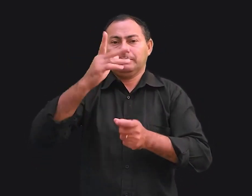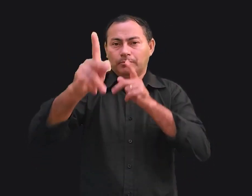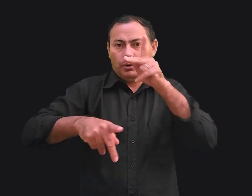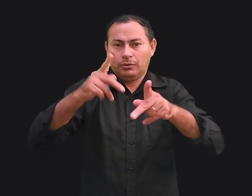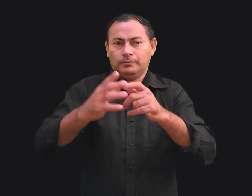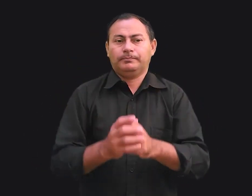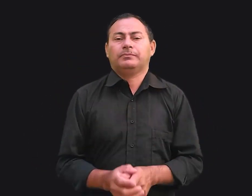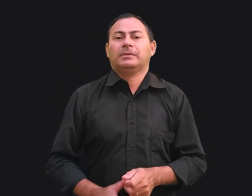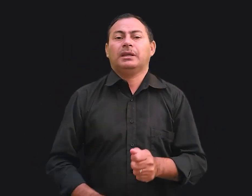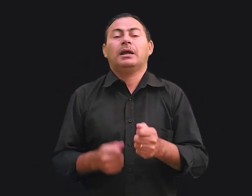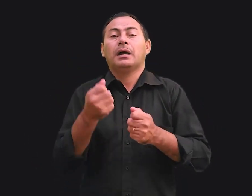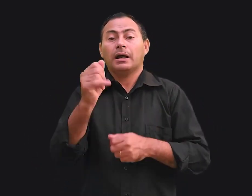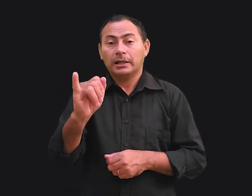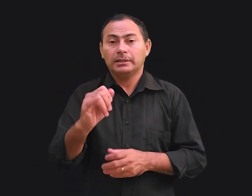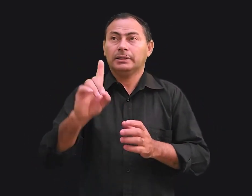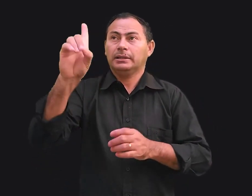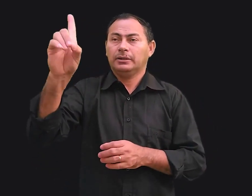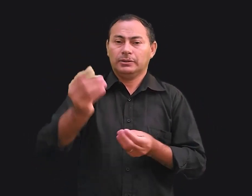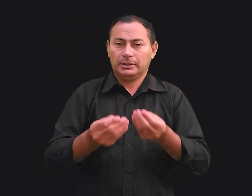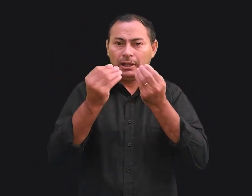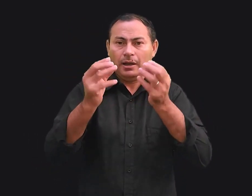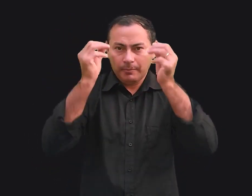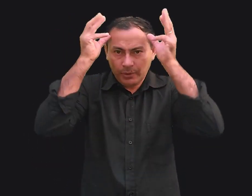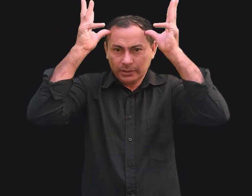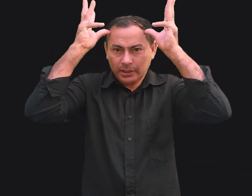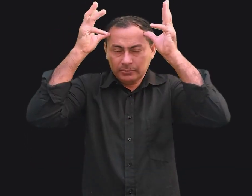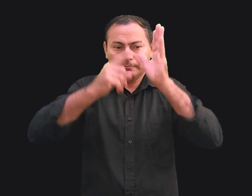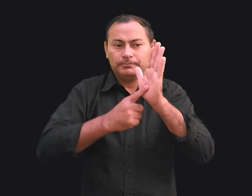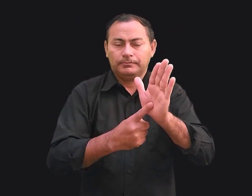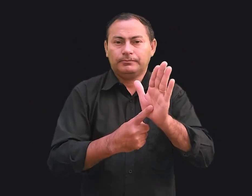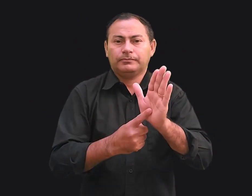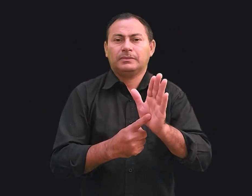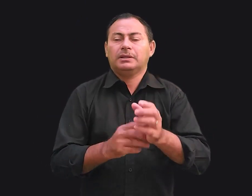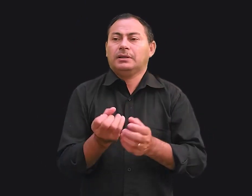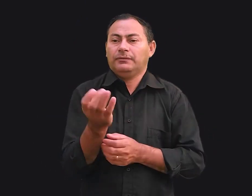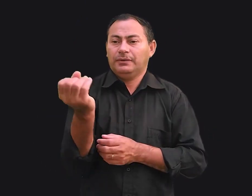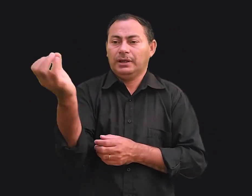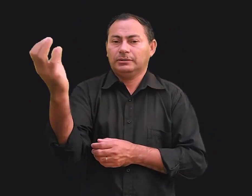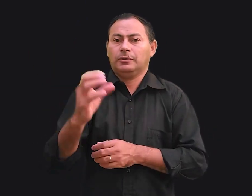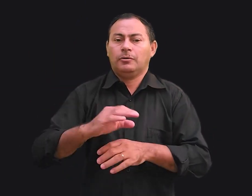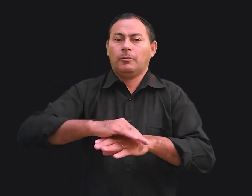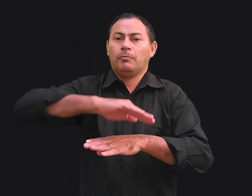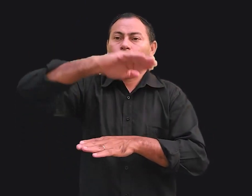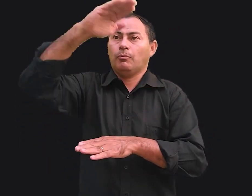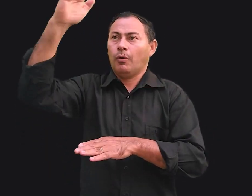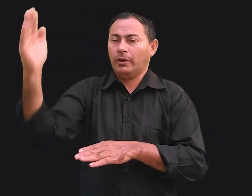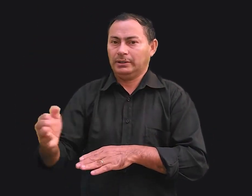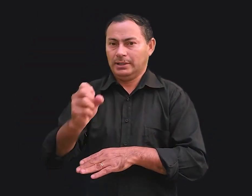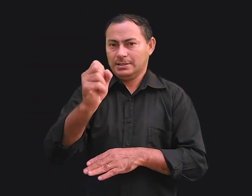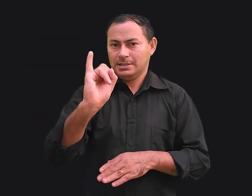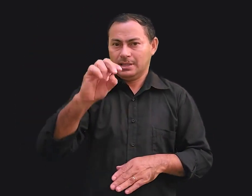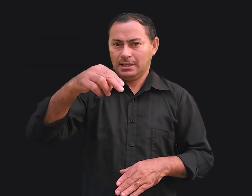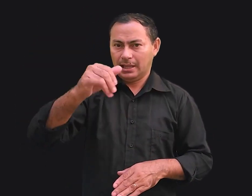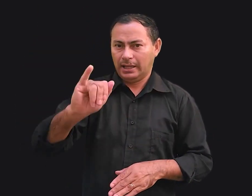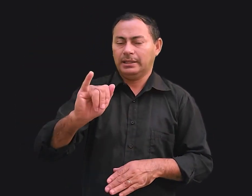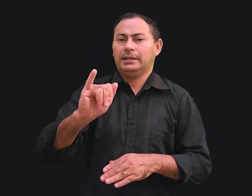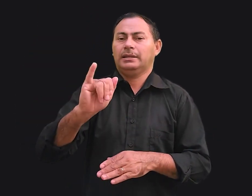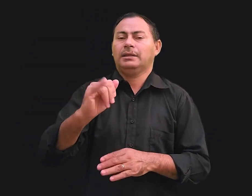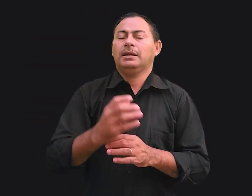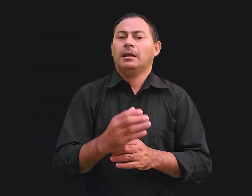gente. Aí então, Deus dá a Moisés, como resultado dessas viagens ao Monte Sinai e 40 dias de jejum e oração, os livros